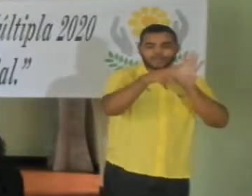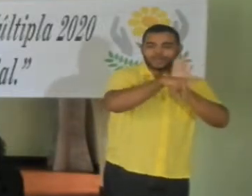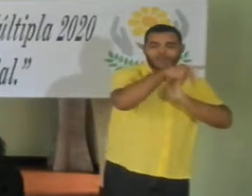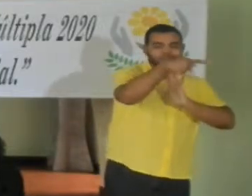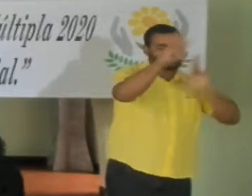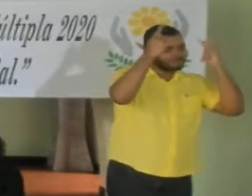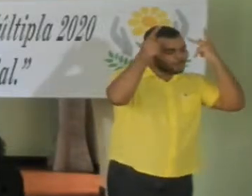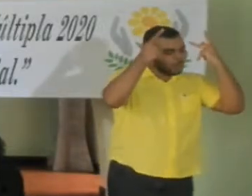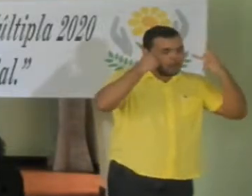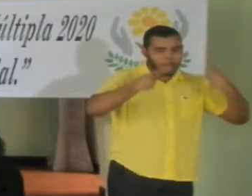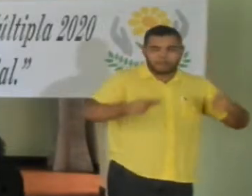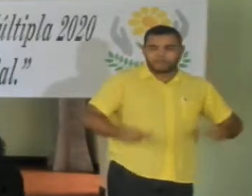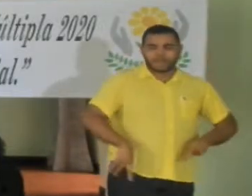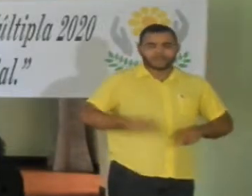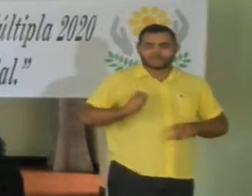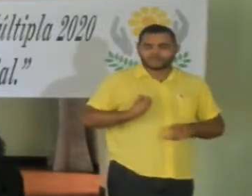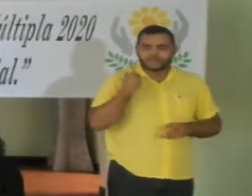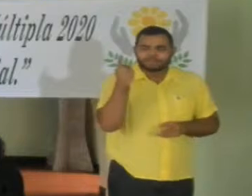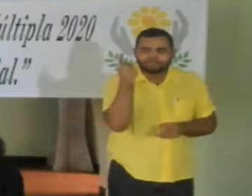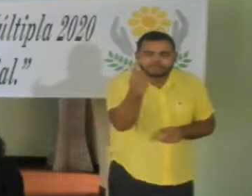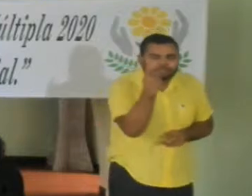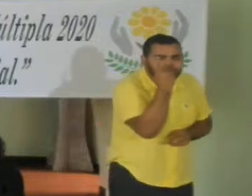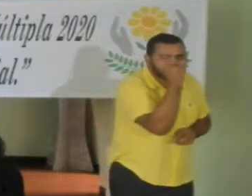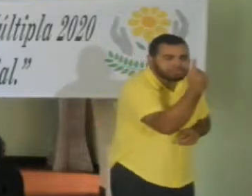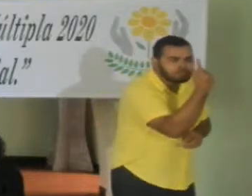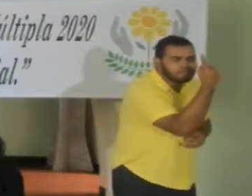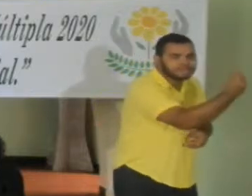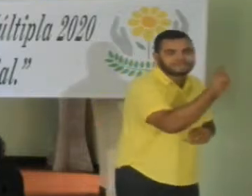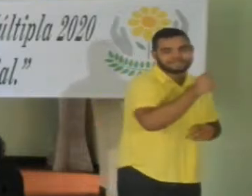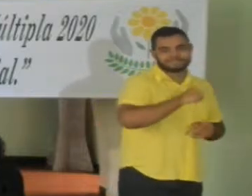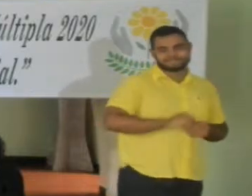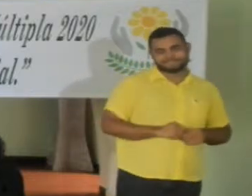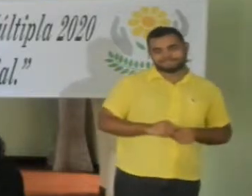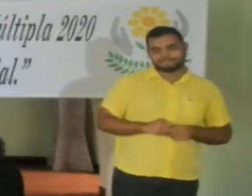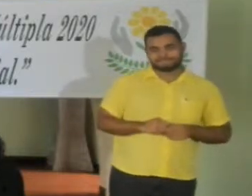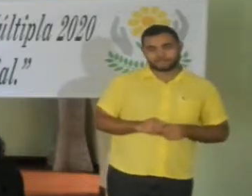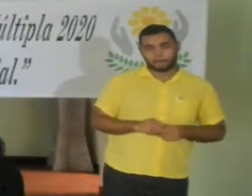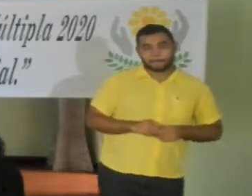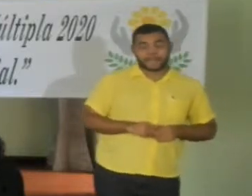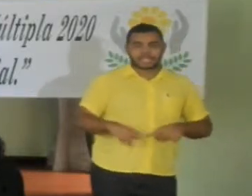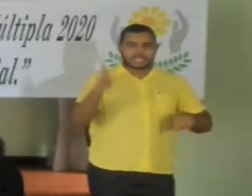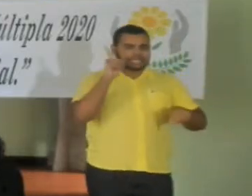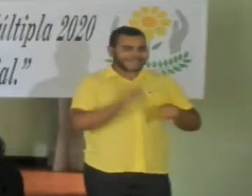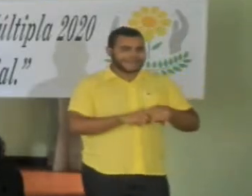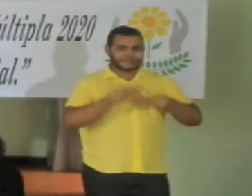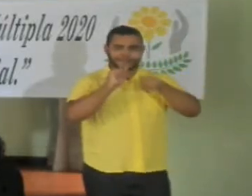ser, de cada ser humano. Nessa época em que estamos vivendo,